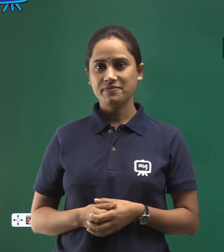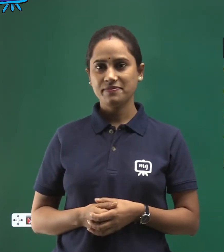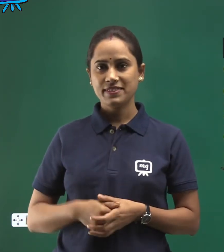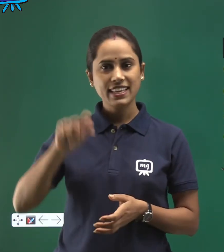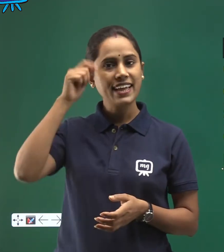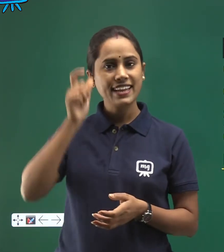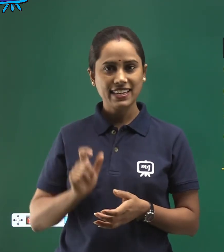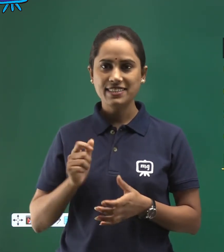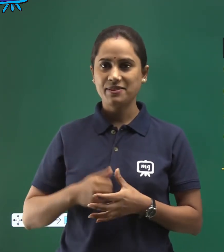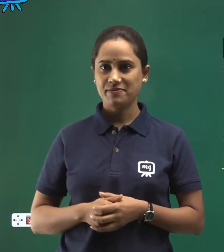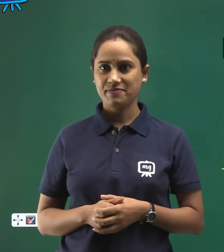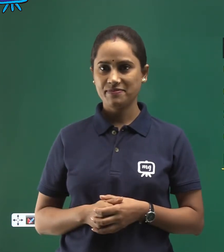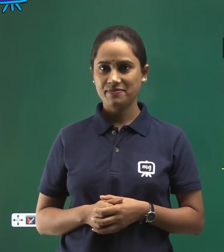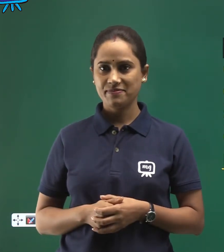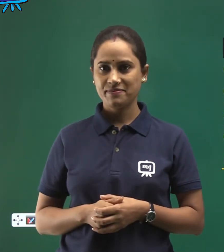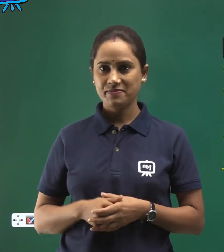नेचर,